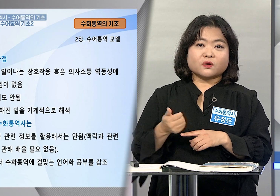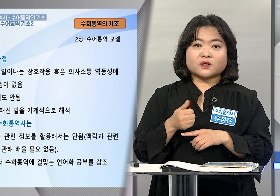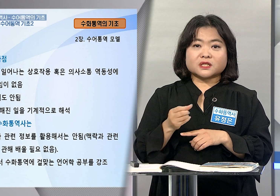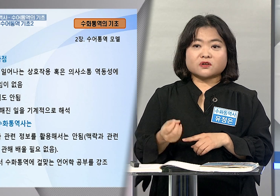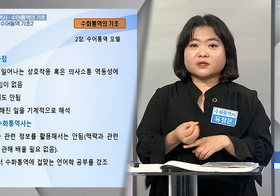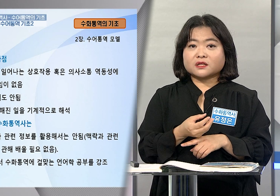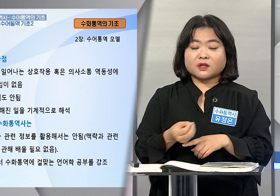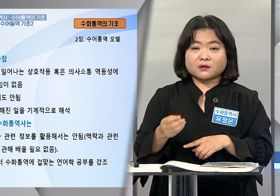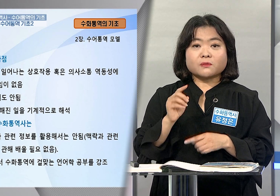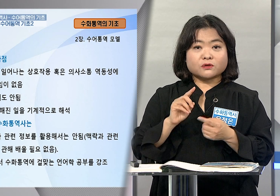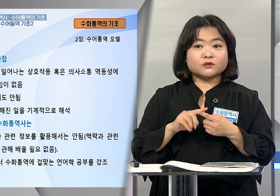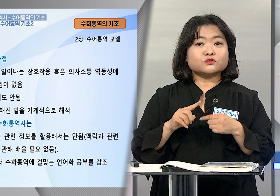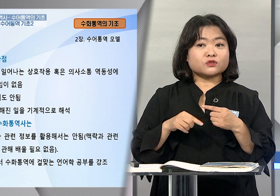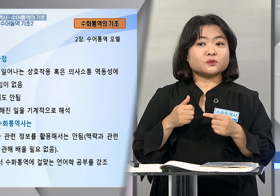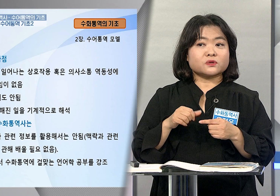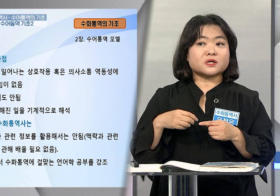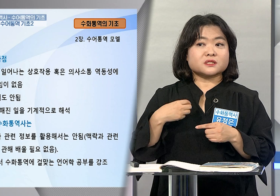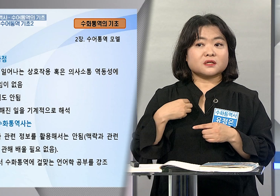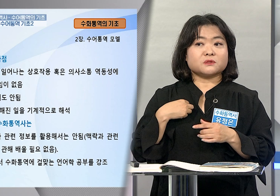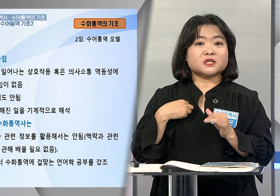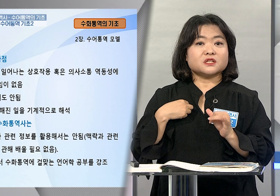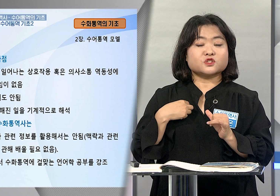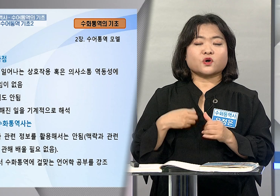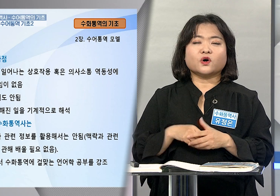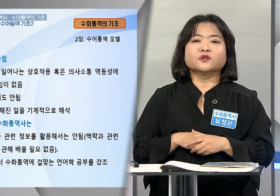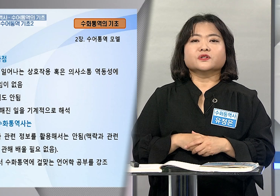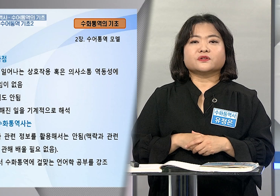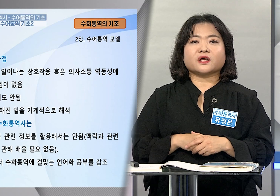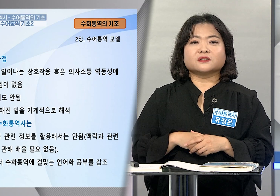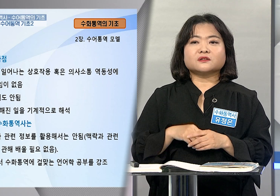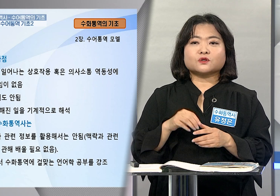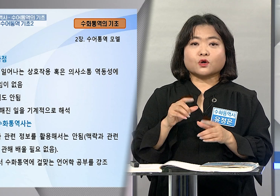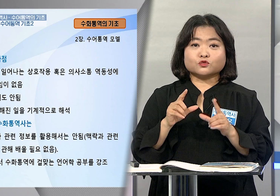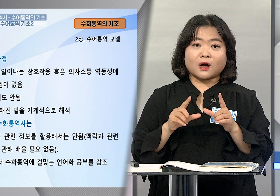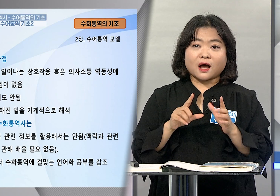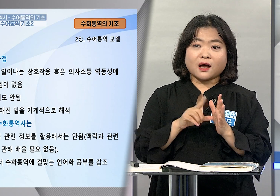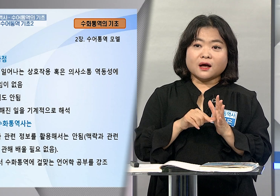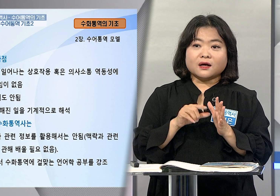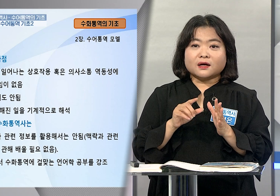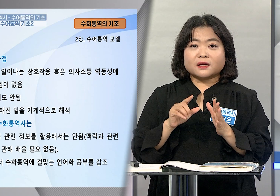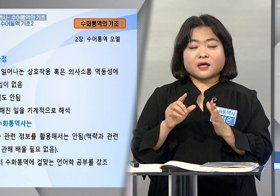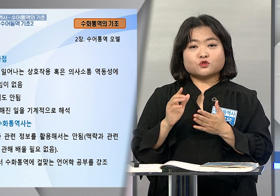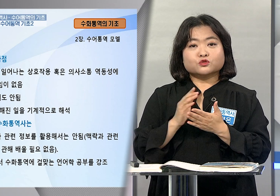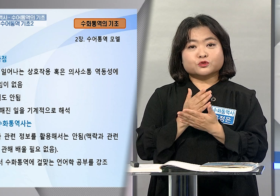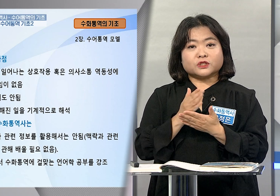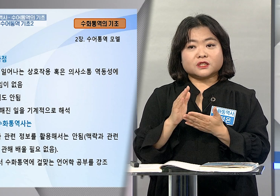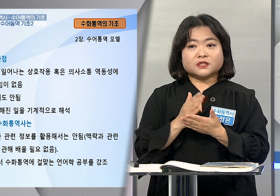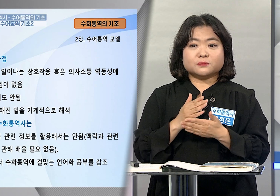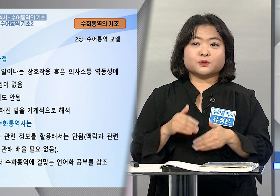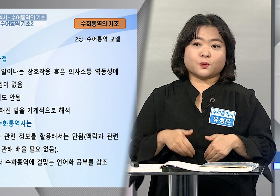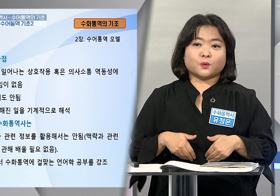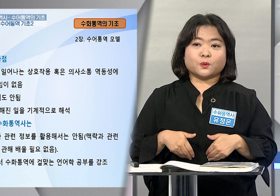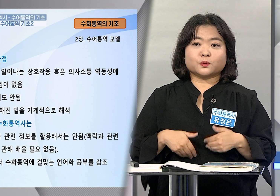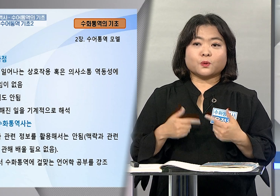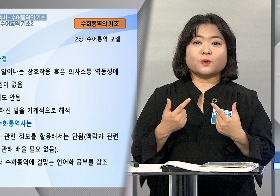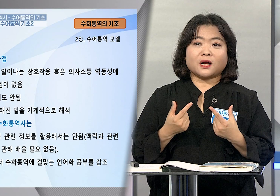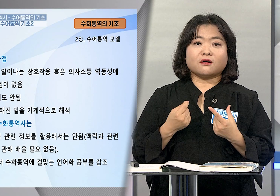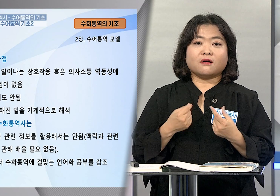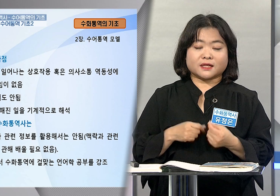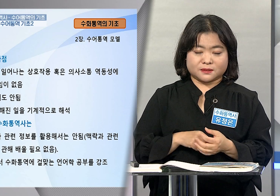통역이 전달이 됐다면 그건 수화통역사의 책임이 있죠. 네, 그런 경우와의 구분이 필요도 한 것